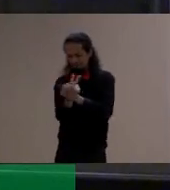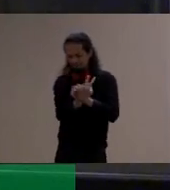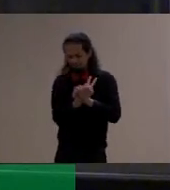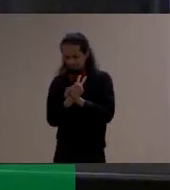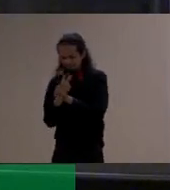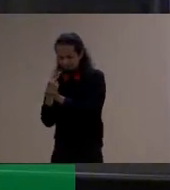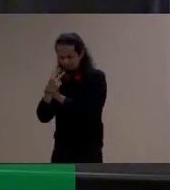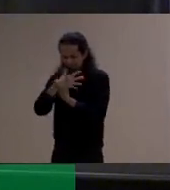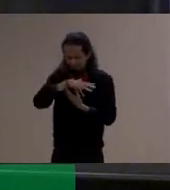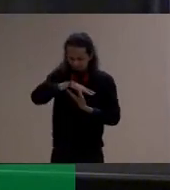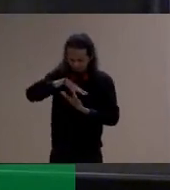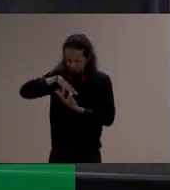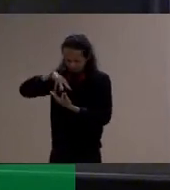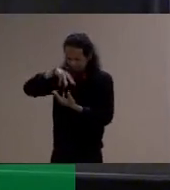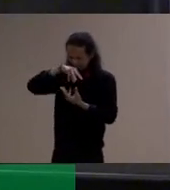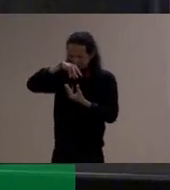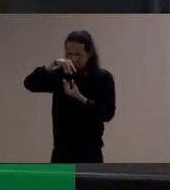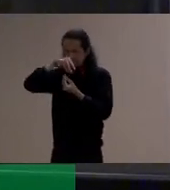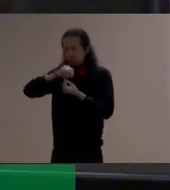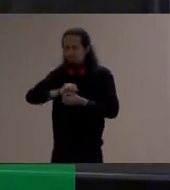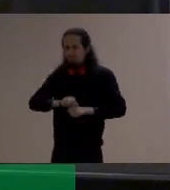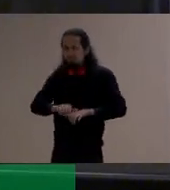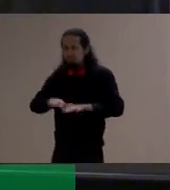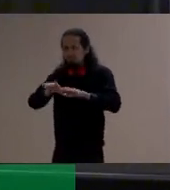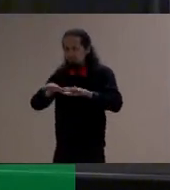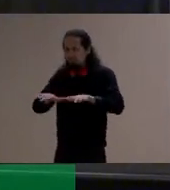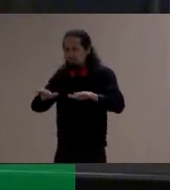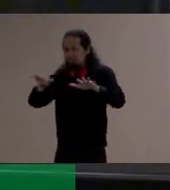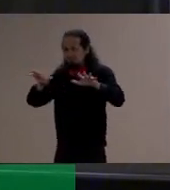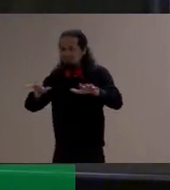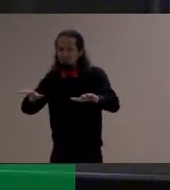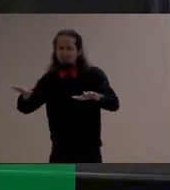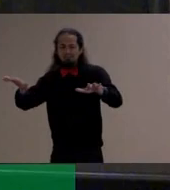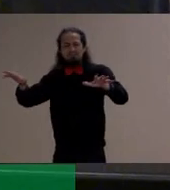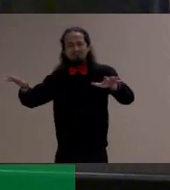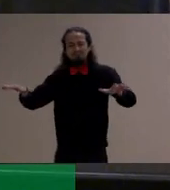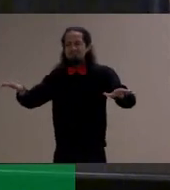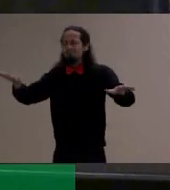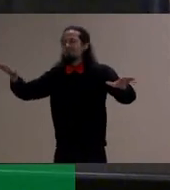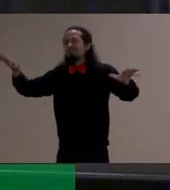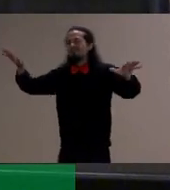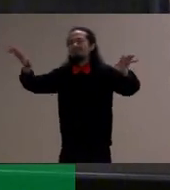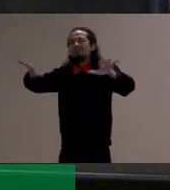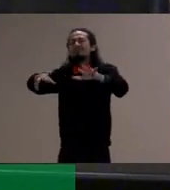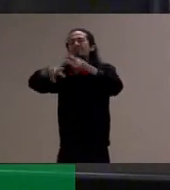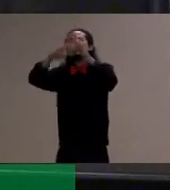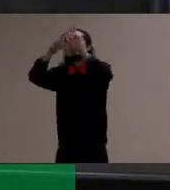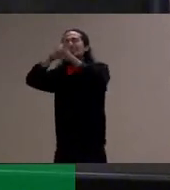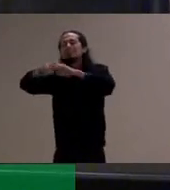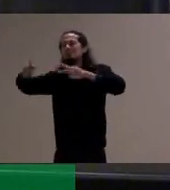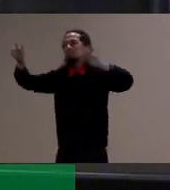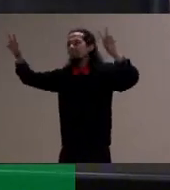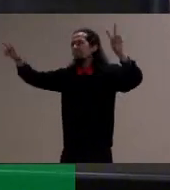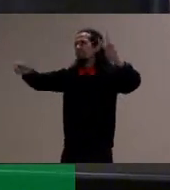coa Ventania Só para cantar